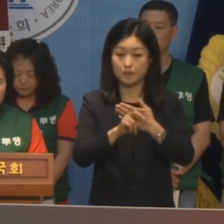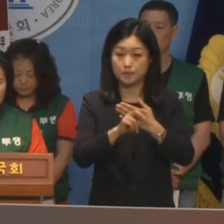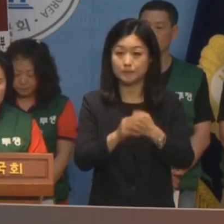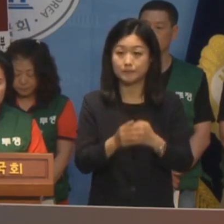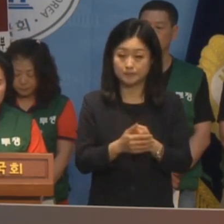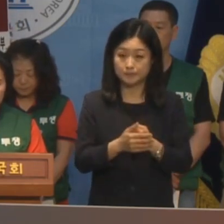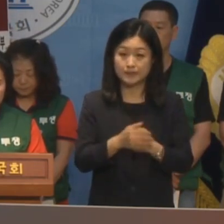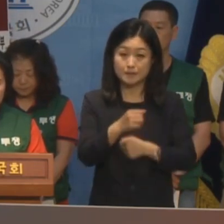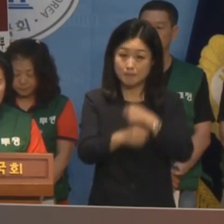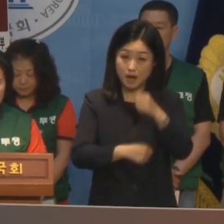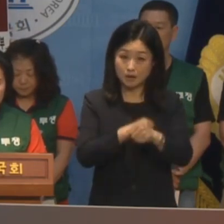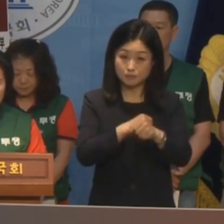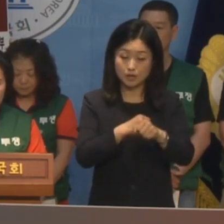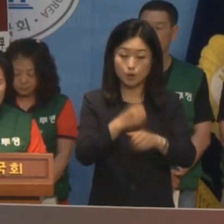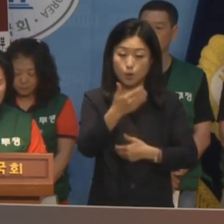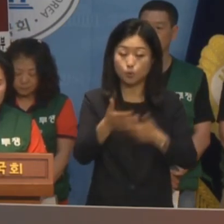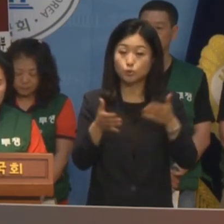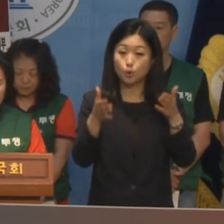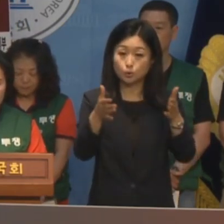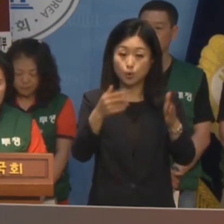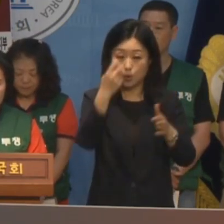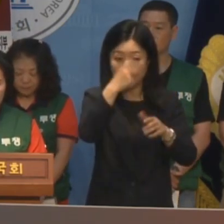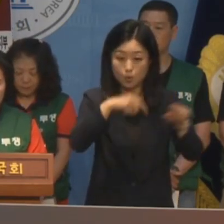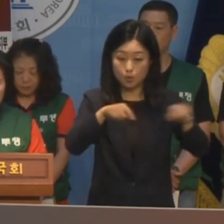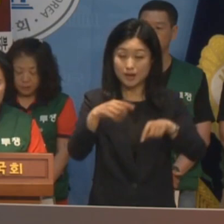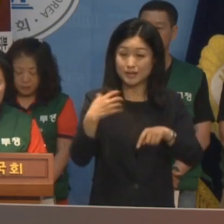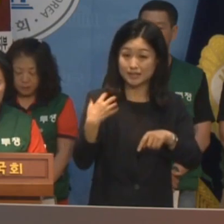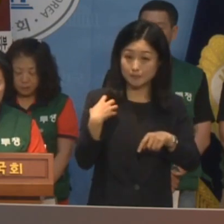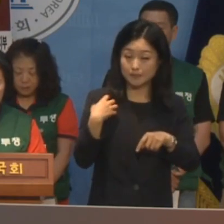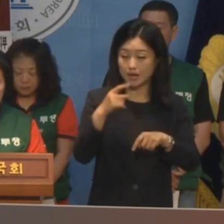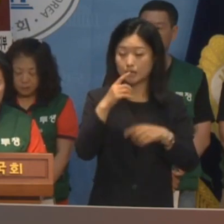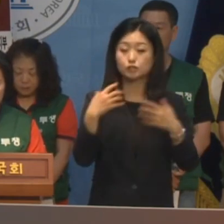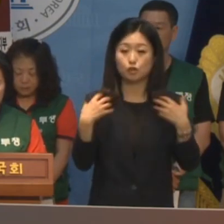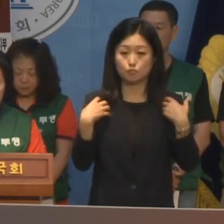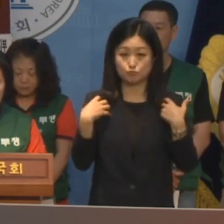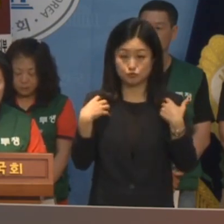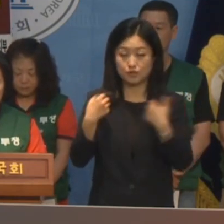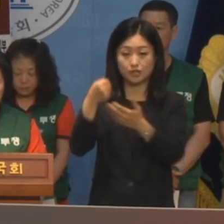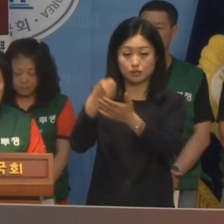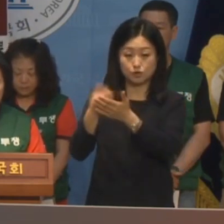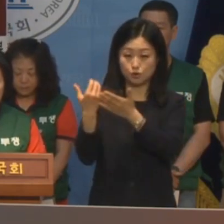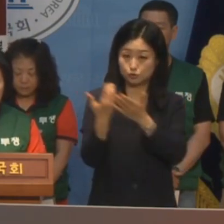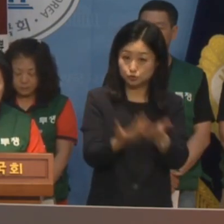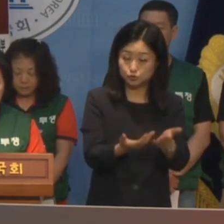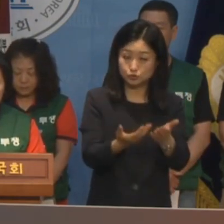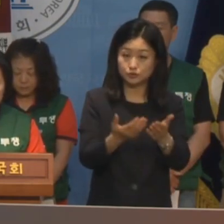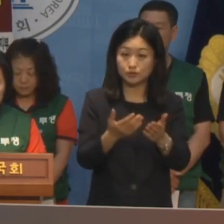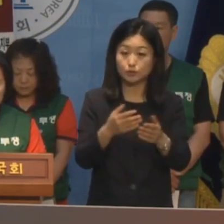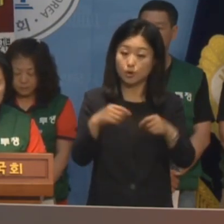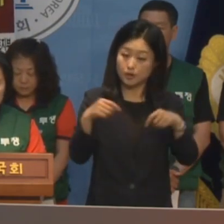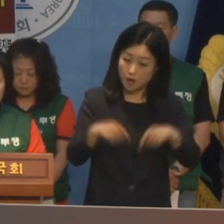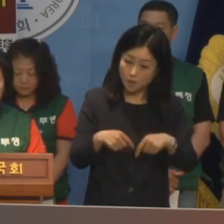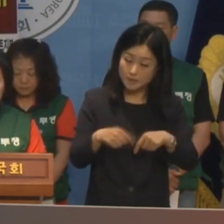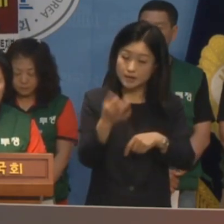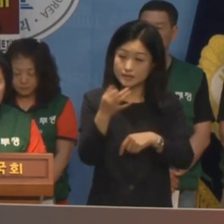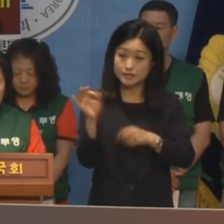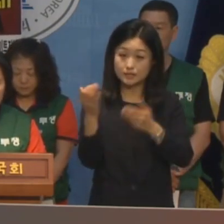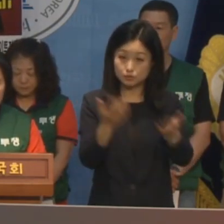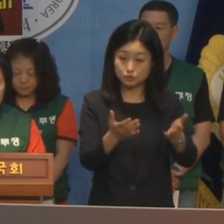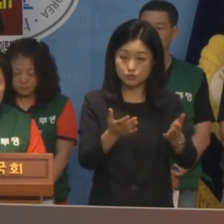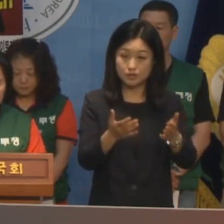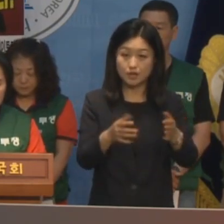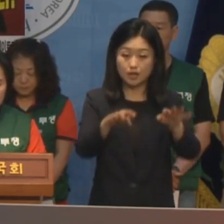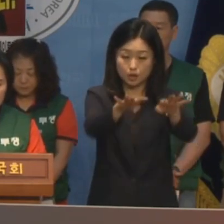차로 감축은 고속도로 관리 주체인 정부기관 또는 민간 운영사의 협의, 승인이